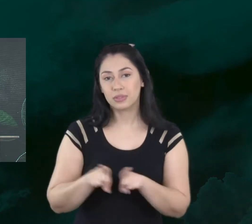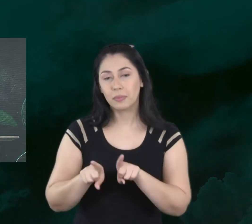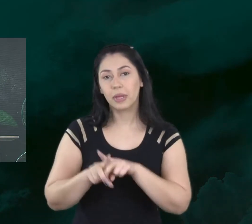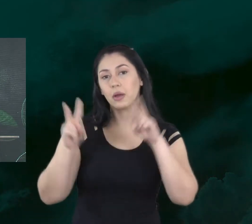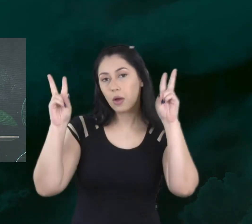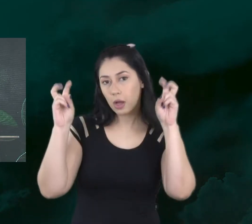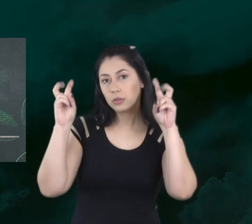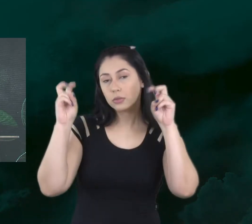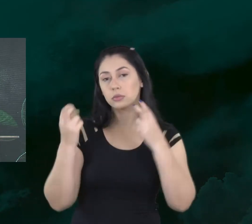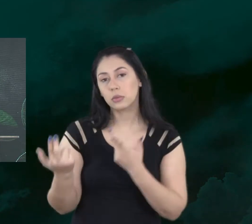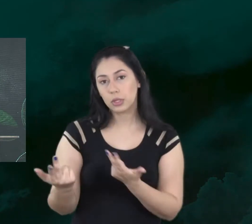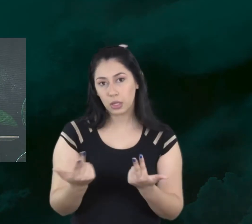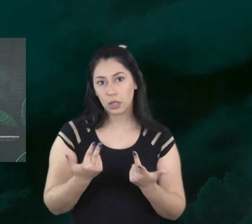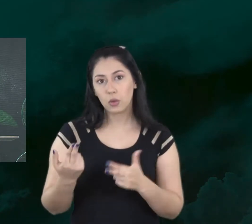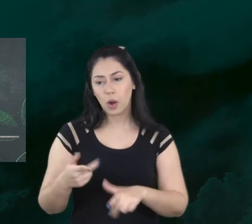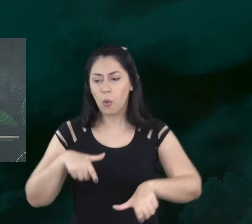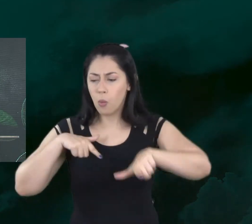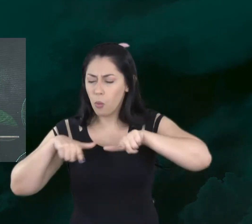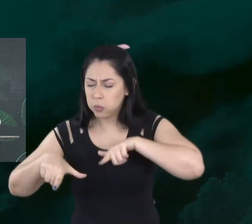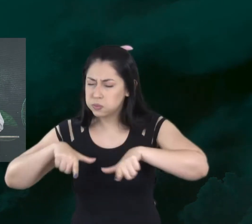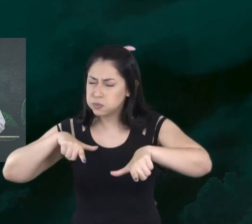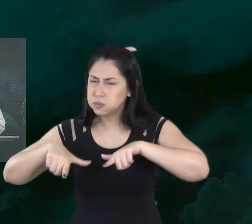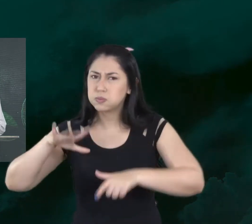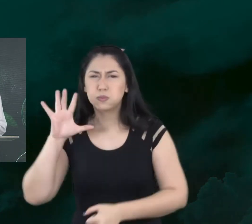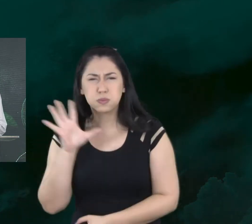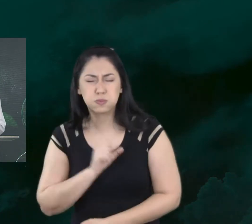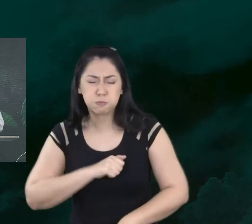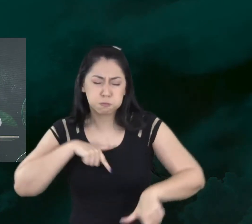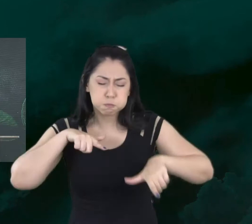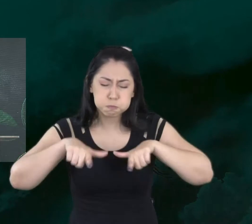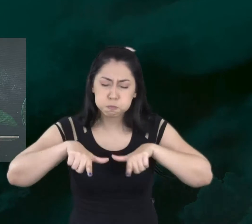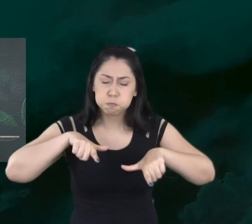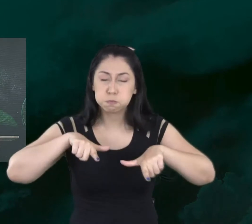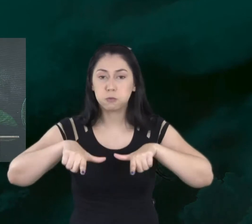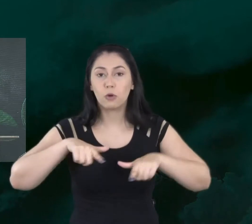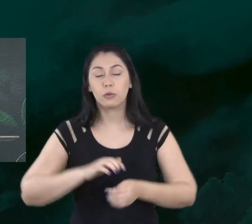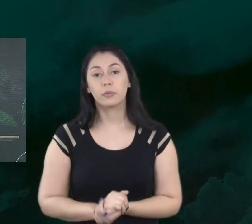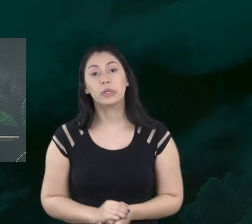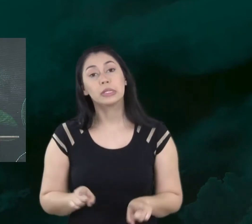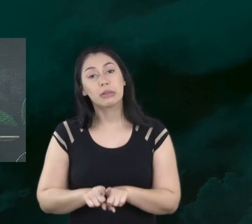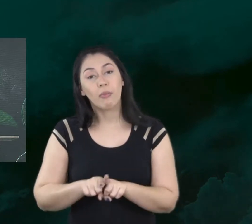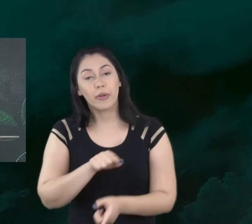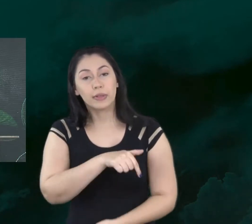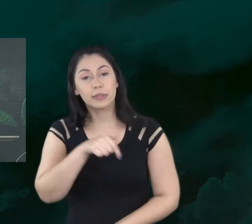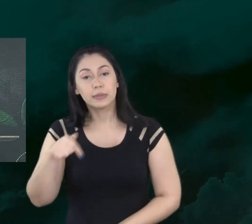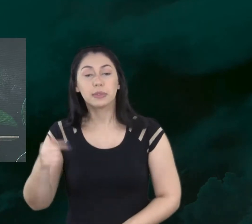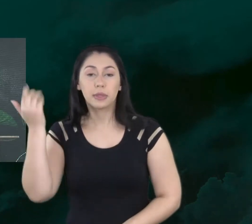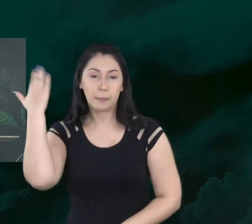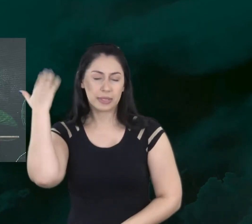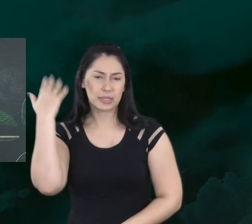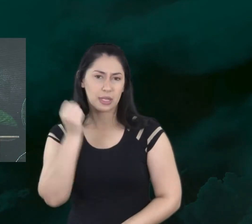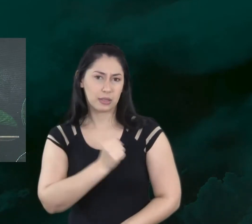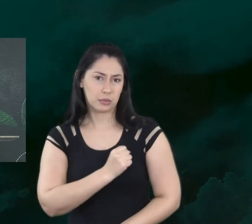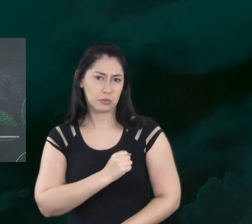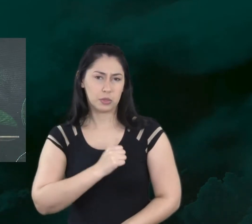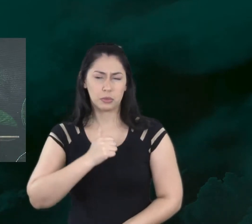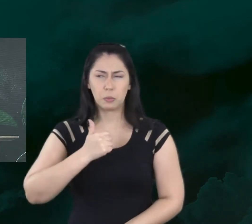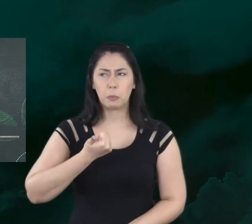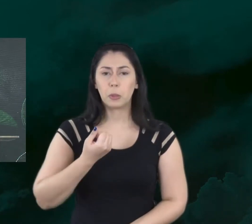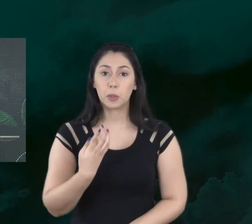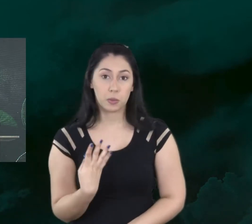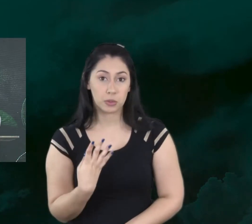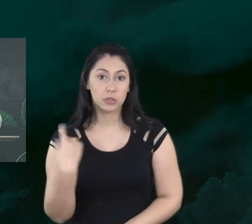são a respeito de labor de amor. E nós, na semana passada, na mensagem 14,